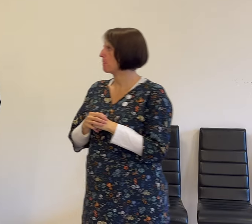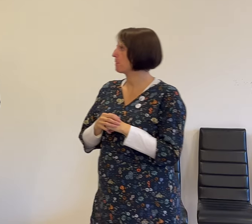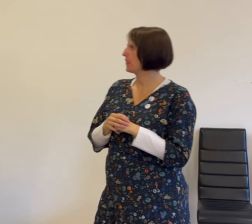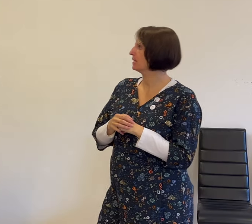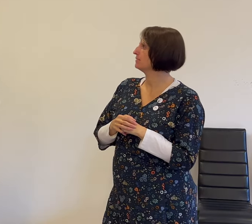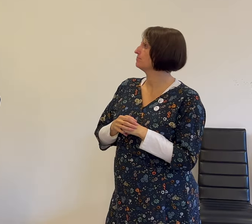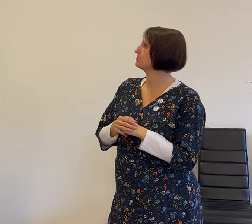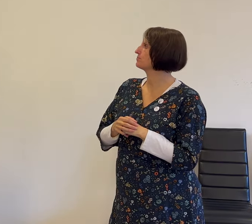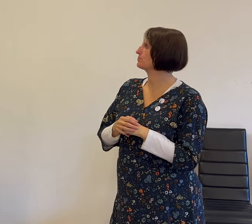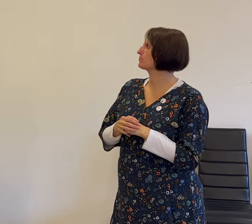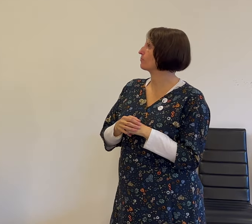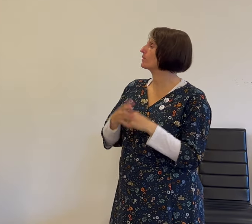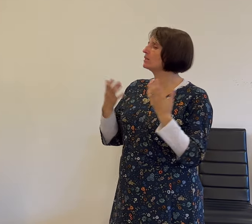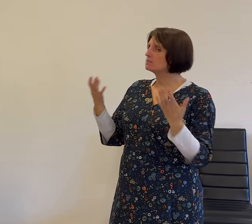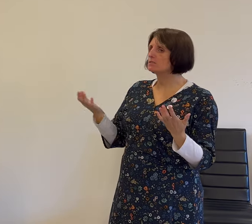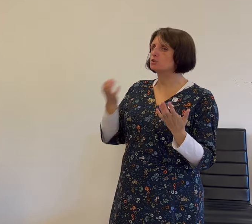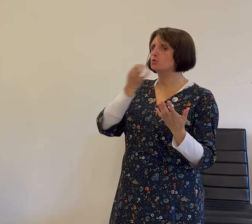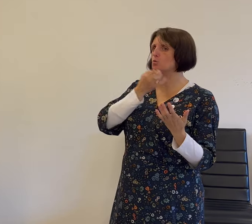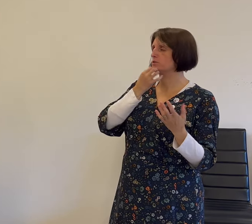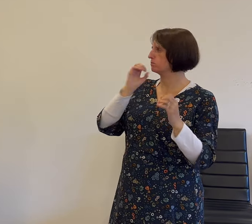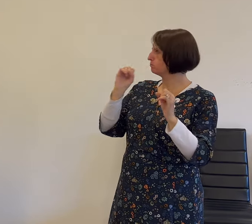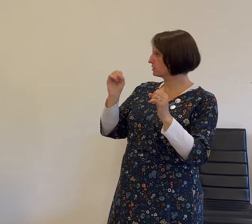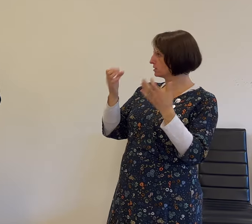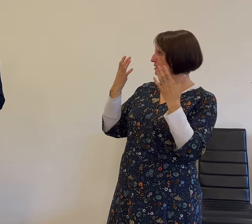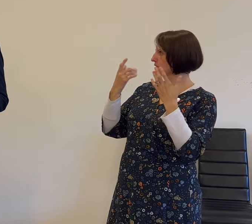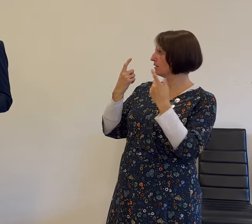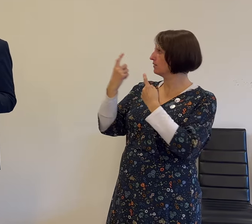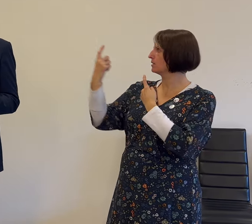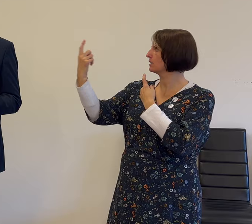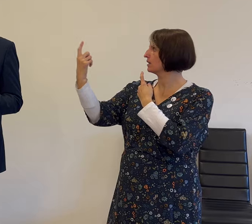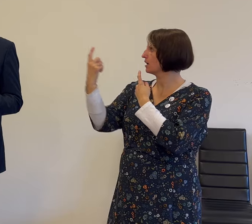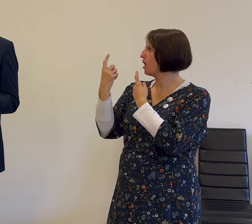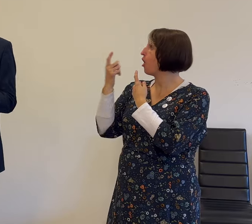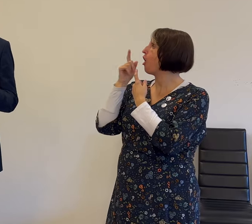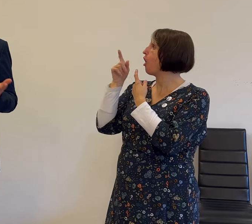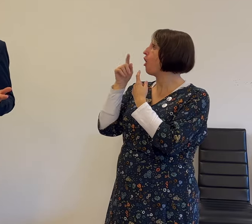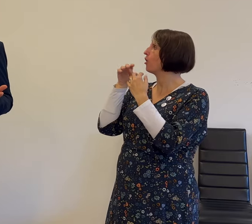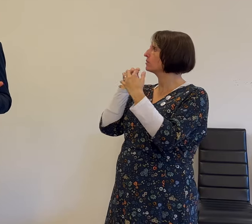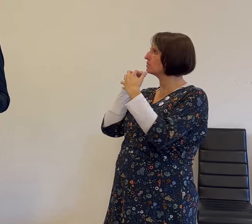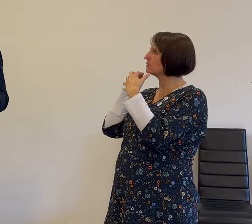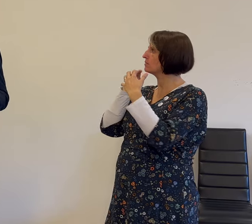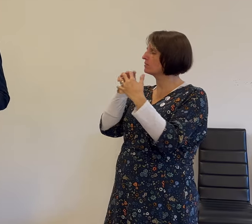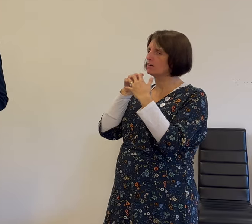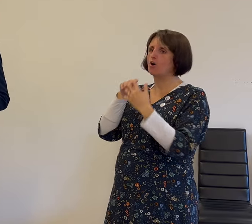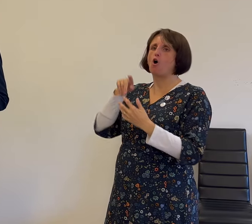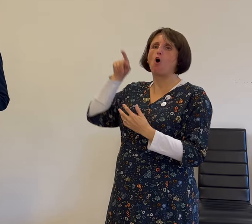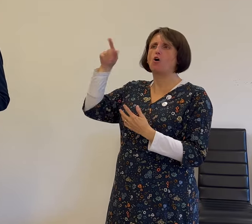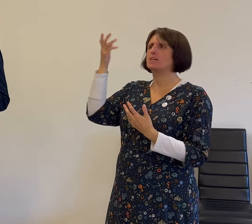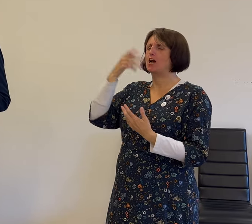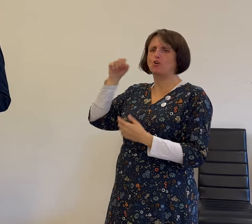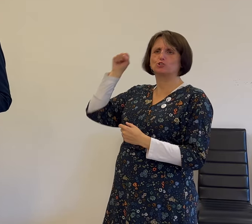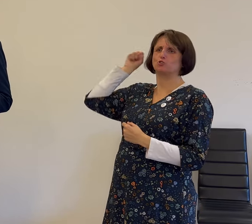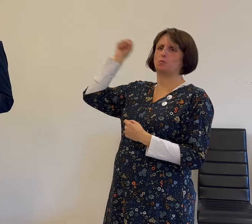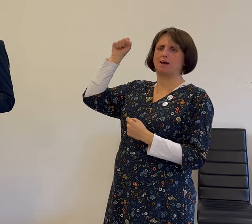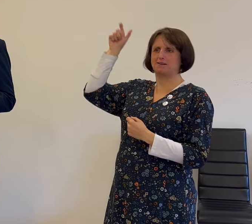A tady si to dokážete představit. Jak chcete bojovat s někým, kdo je jako Superman?